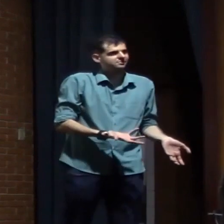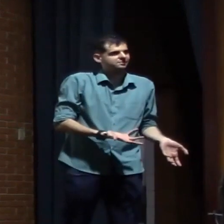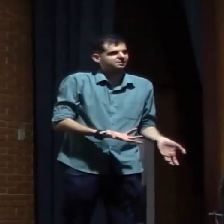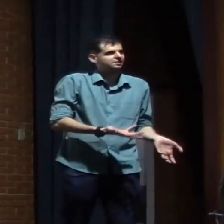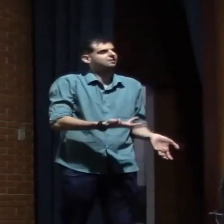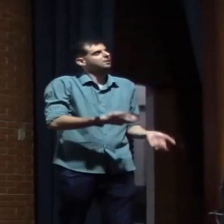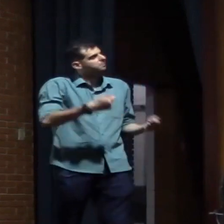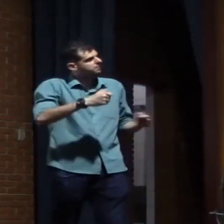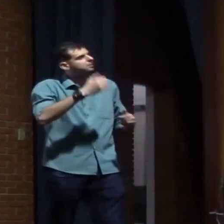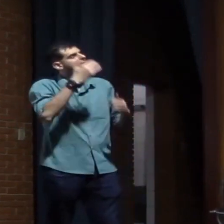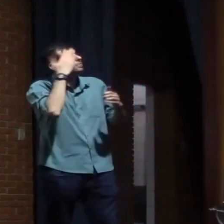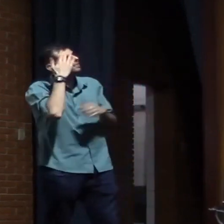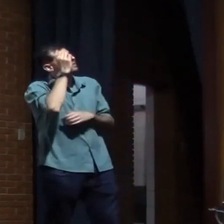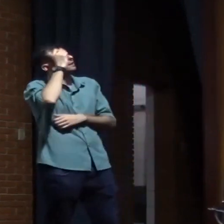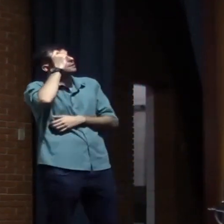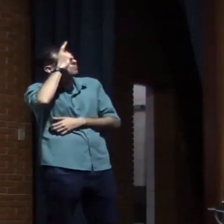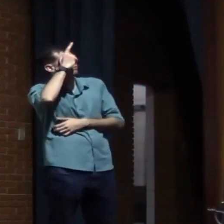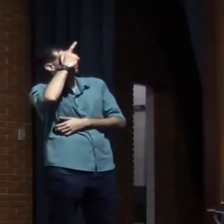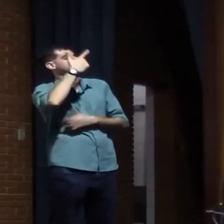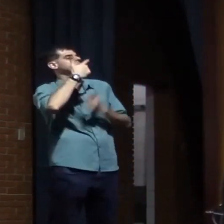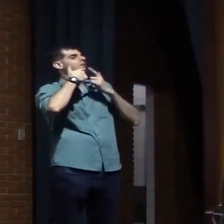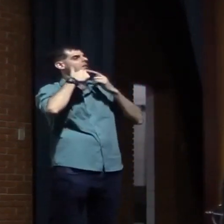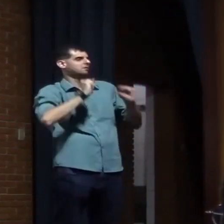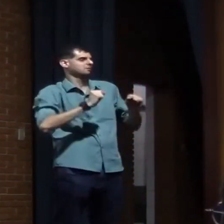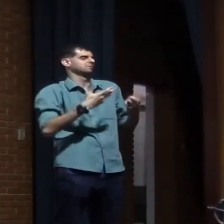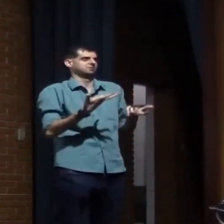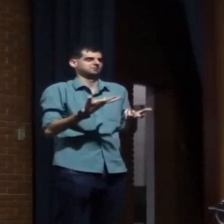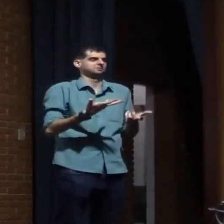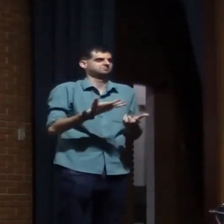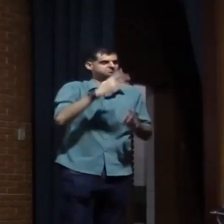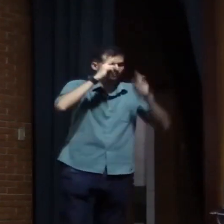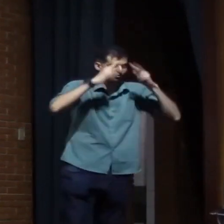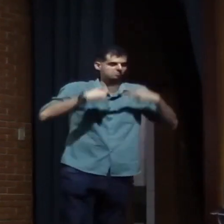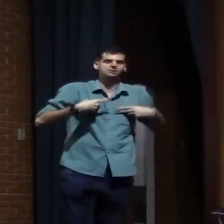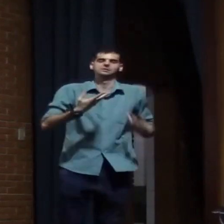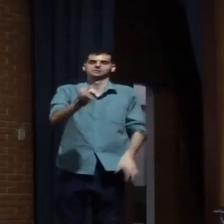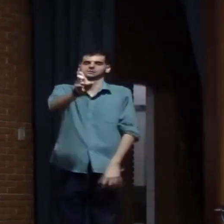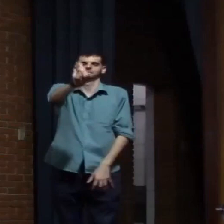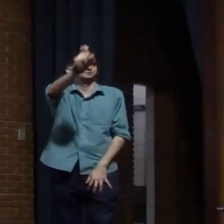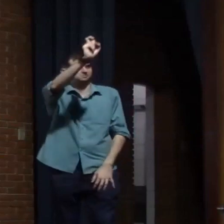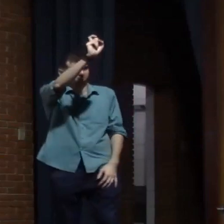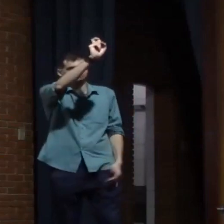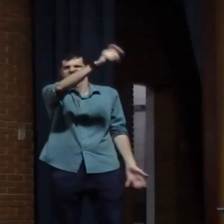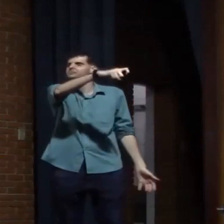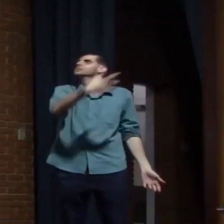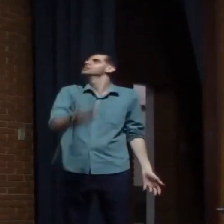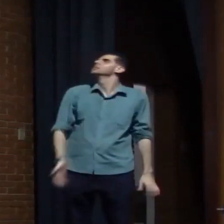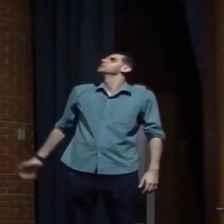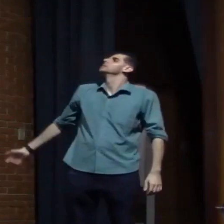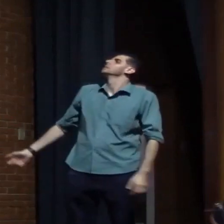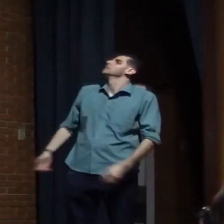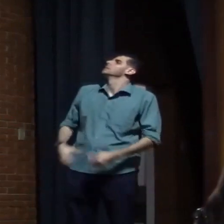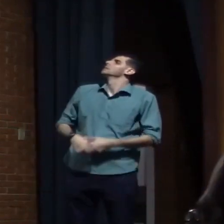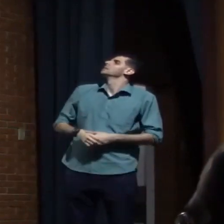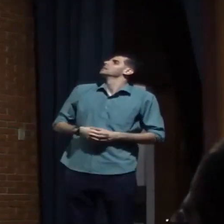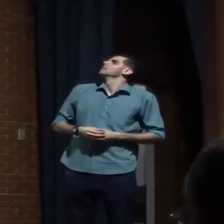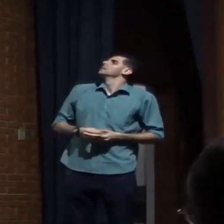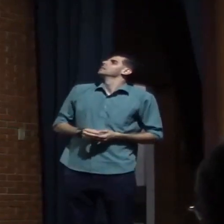assim que funciona, né? A gente precisa entender essa questão cultural, linguística, né? Essa visão humana do